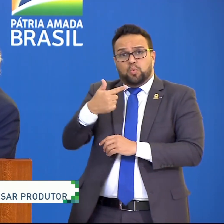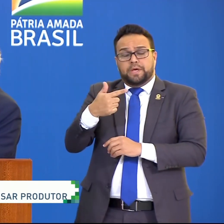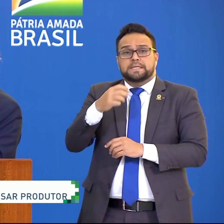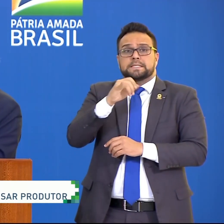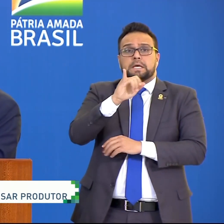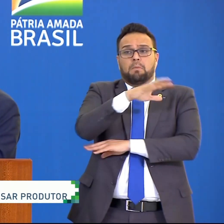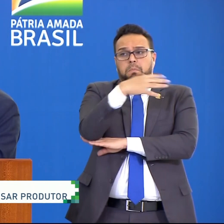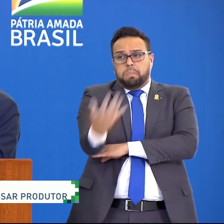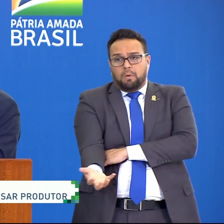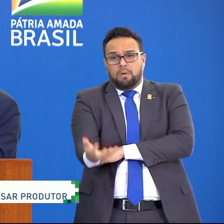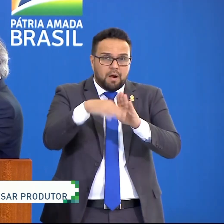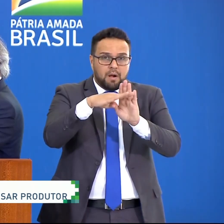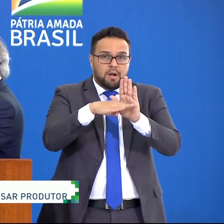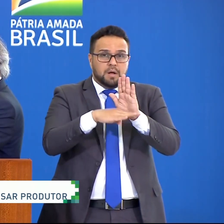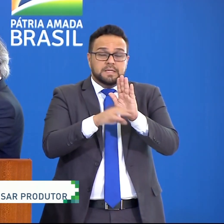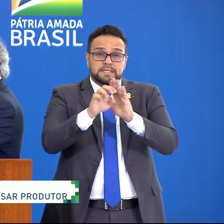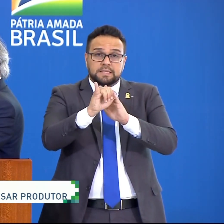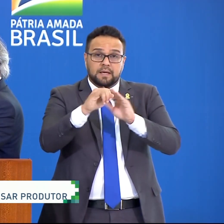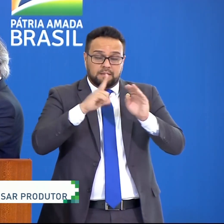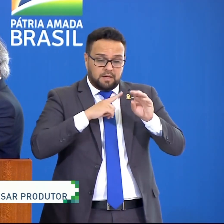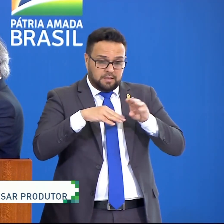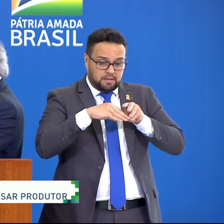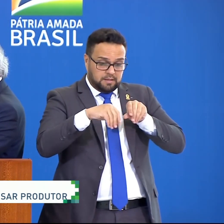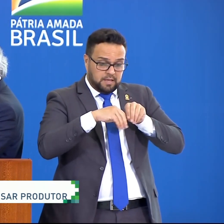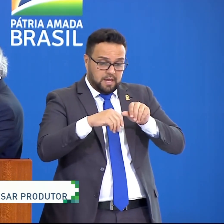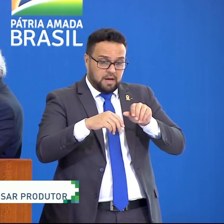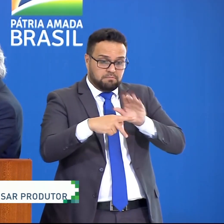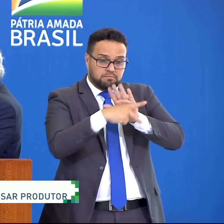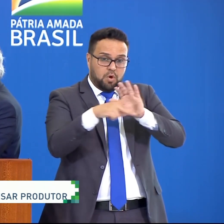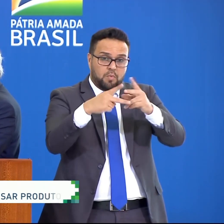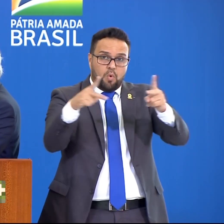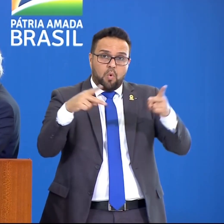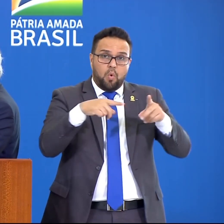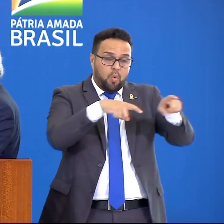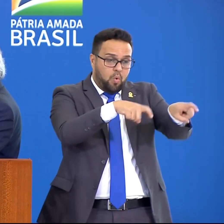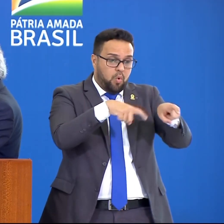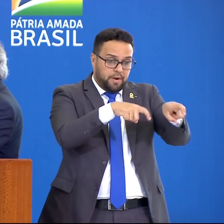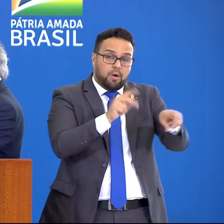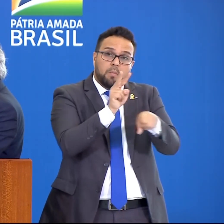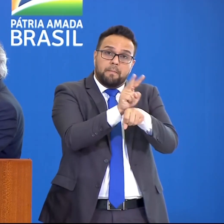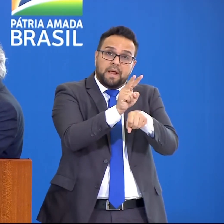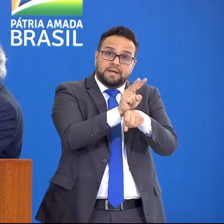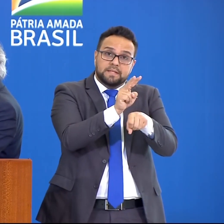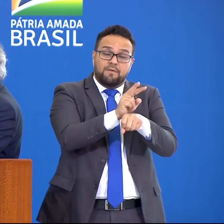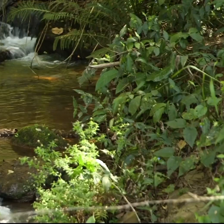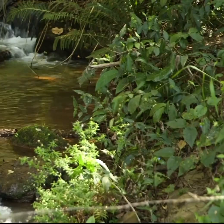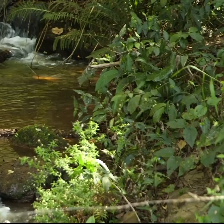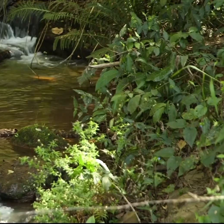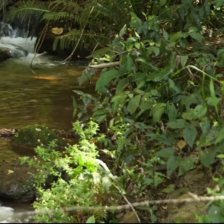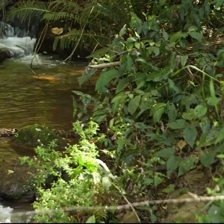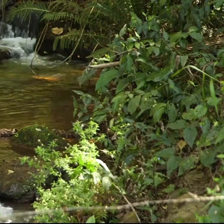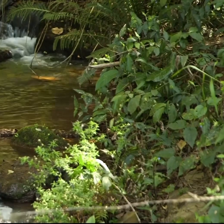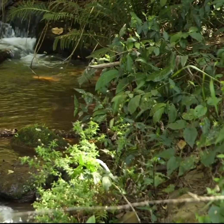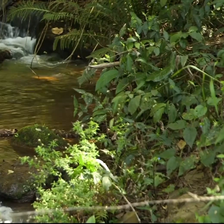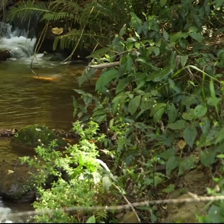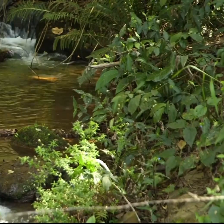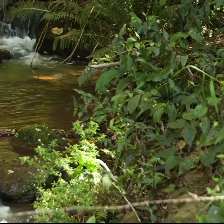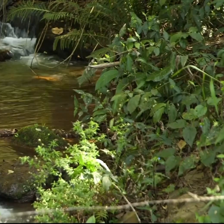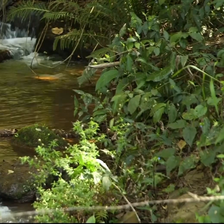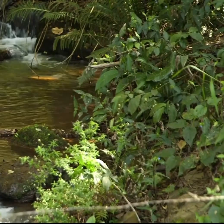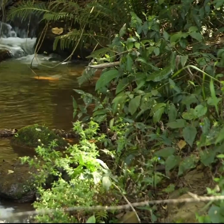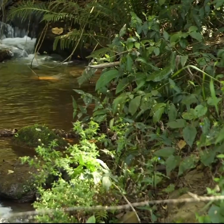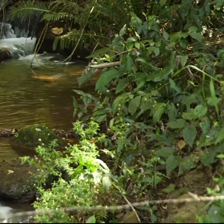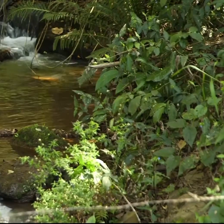se pagarem pela preservação o Ministro da Economia Paulo Guedes também reforçou a posição de destaque do